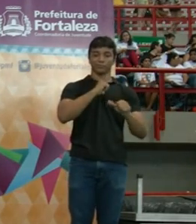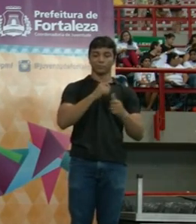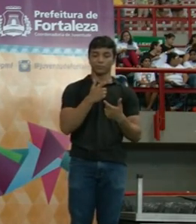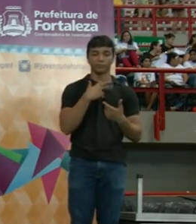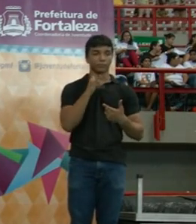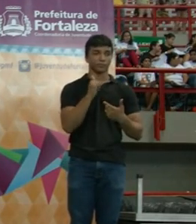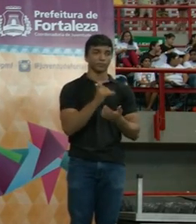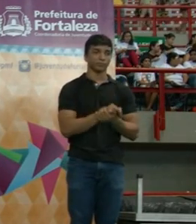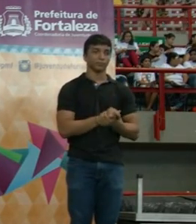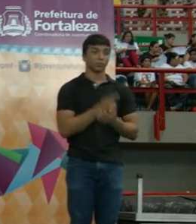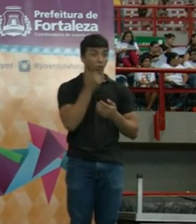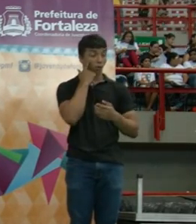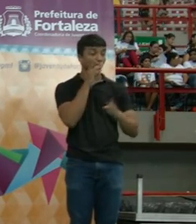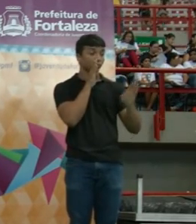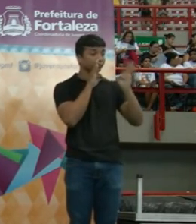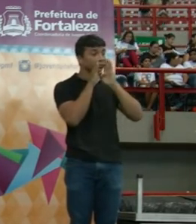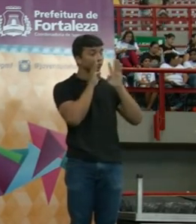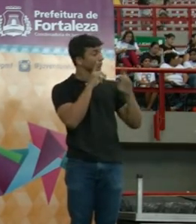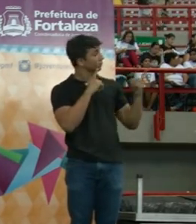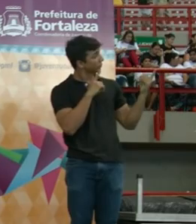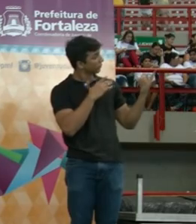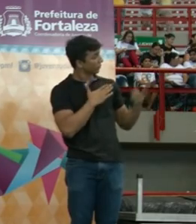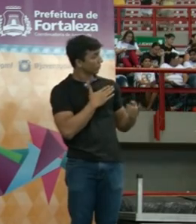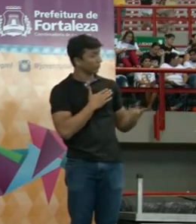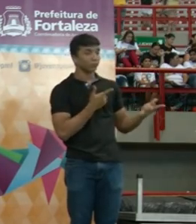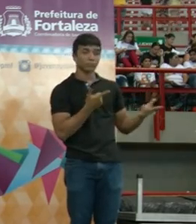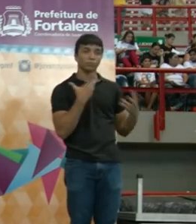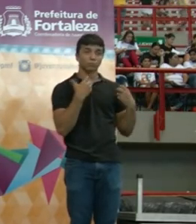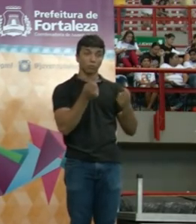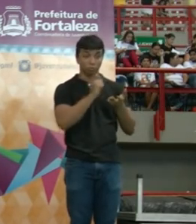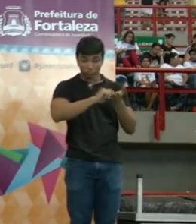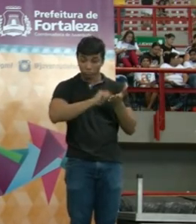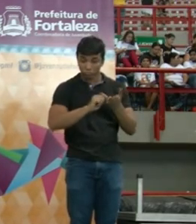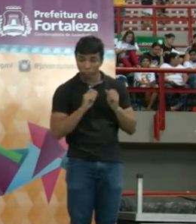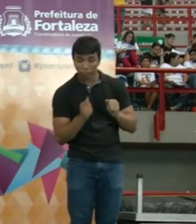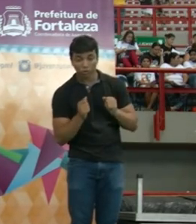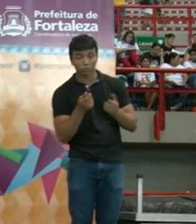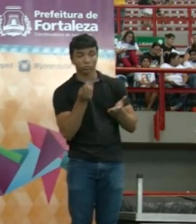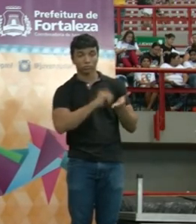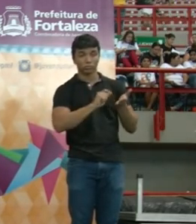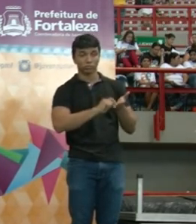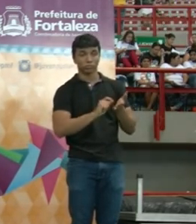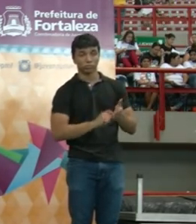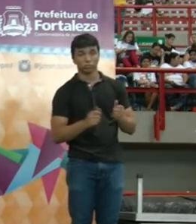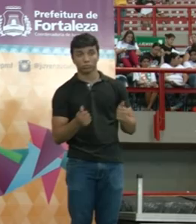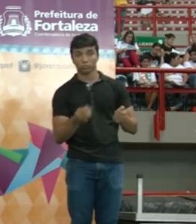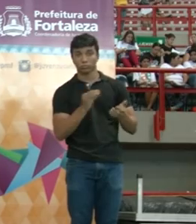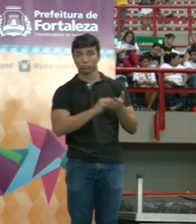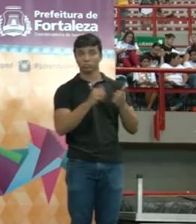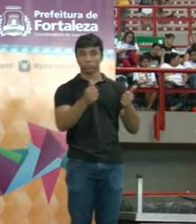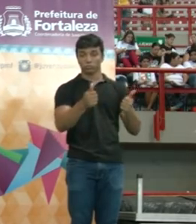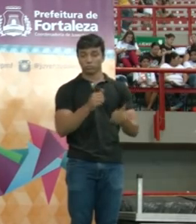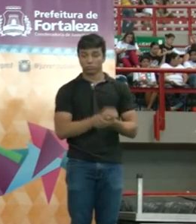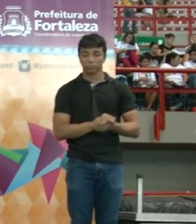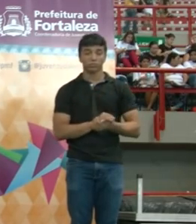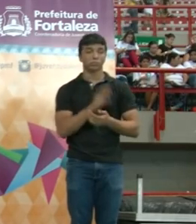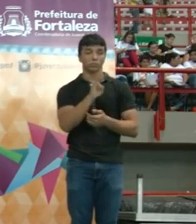o meu contato do Face. Quero até que vocês anotem no cantinho da apostila aí.